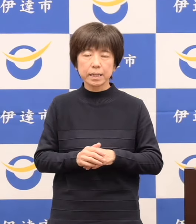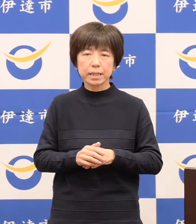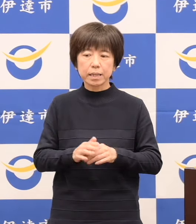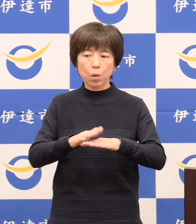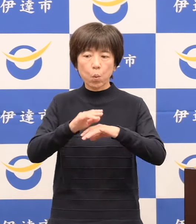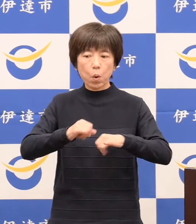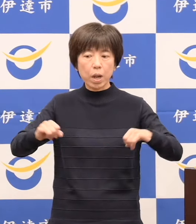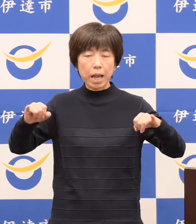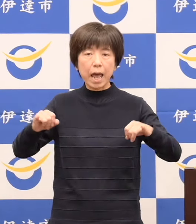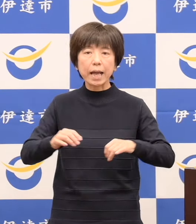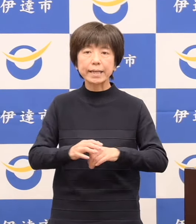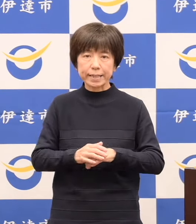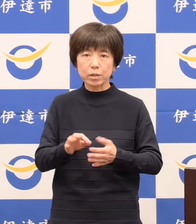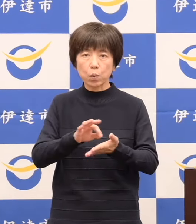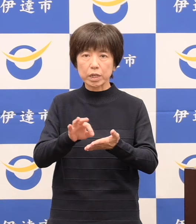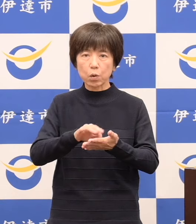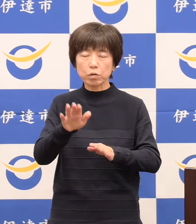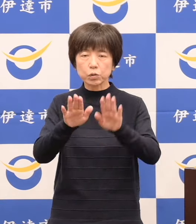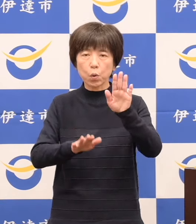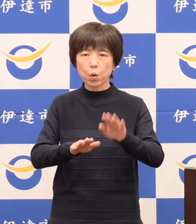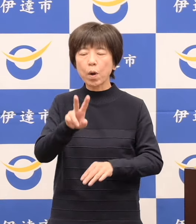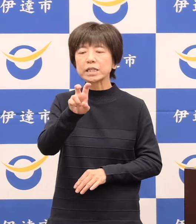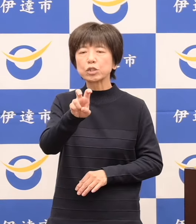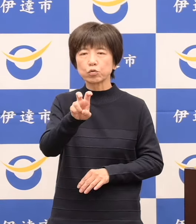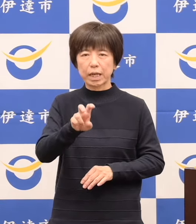得された方は20件ほどございました。